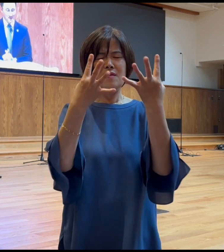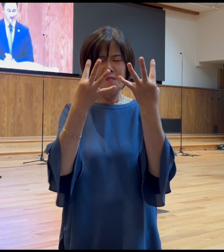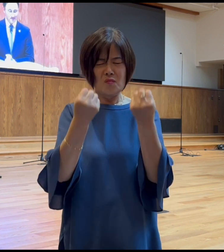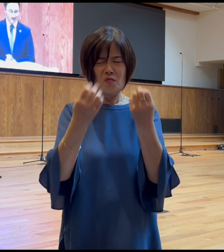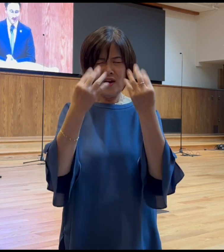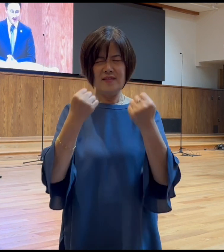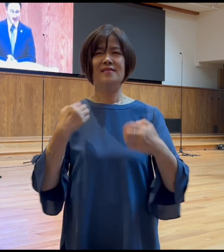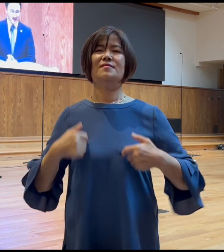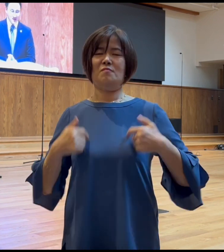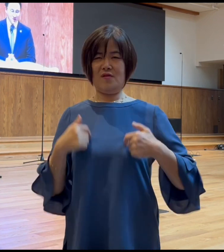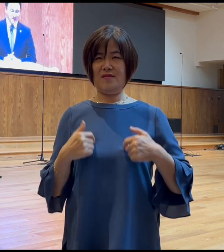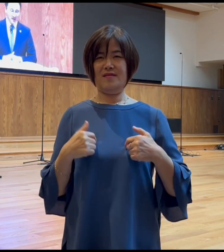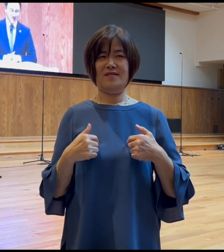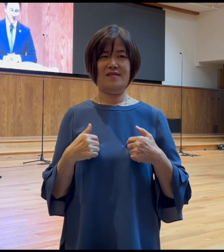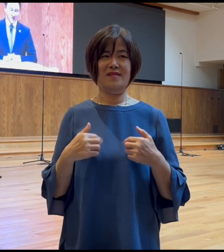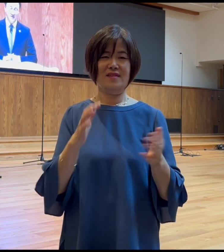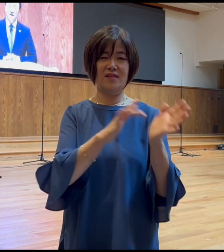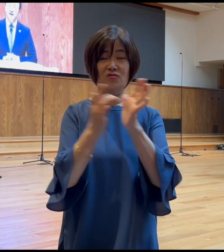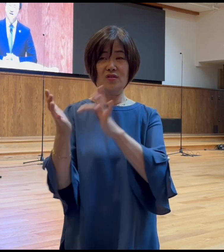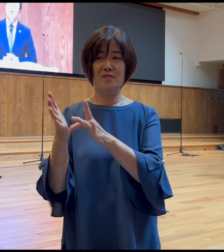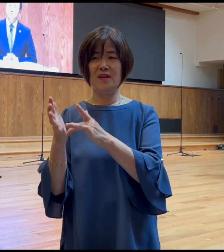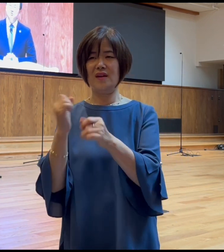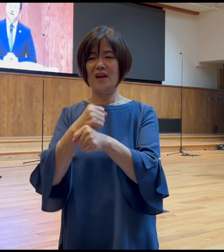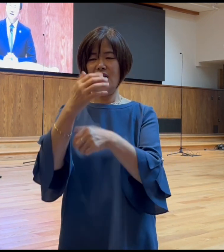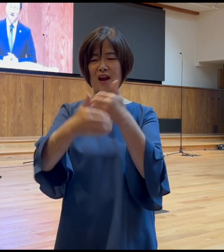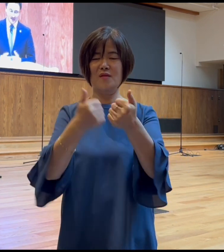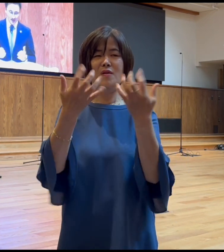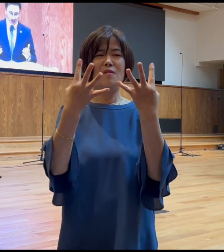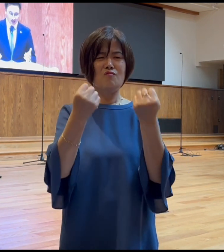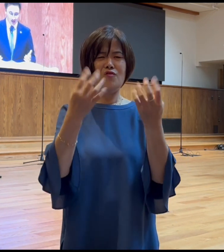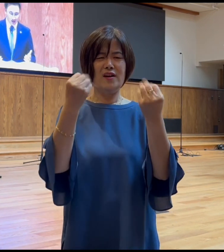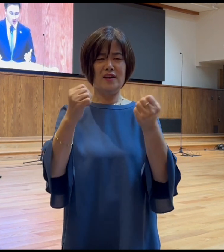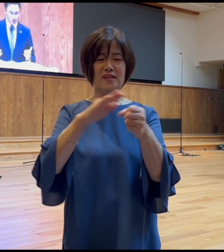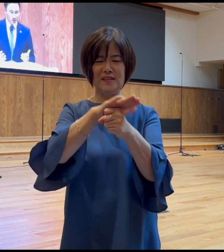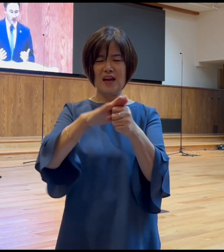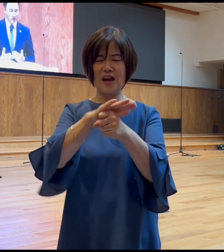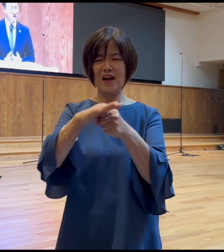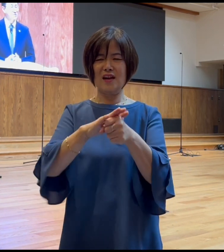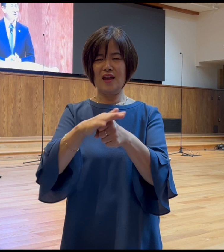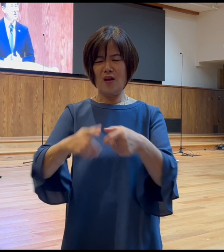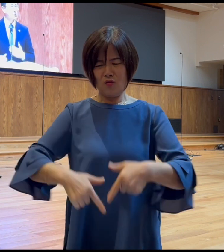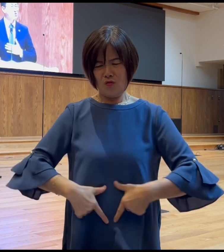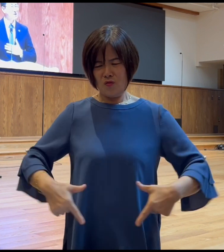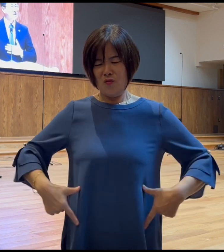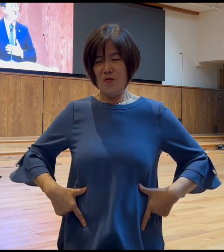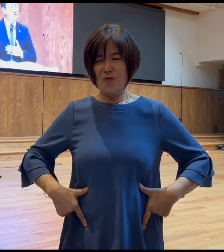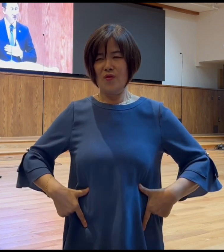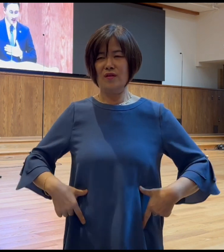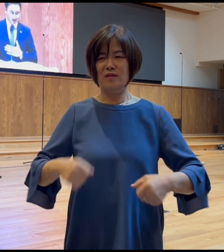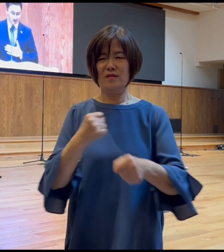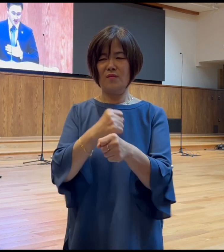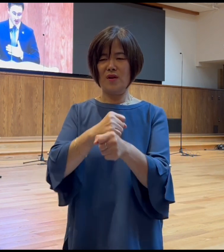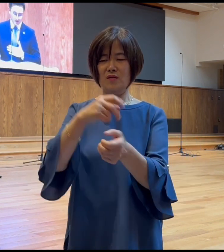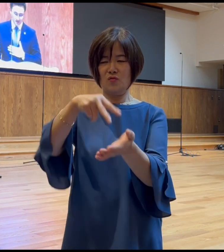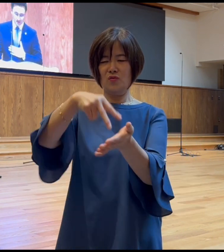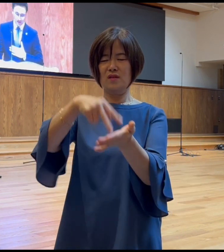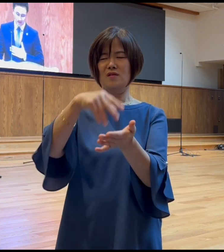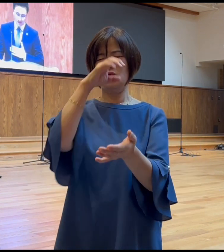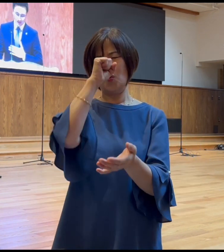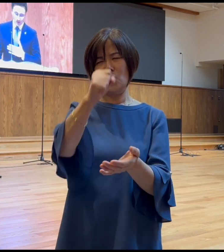기뻐하세요. 예수님에게 있어서 하나님의 무한한 그 사랑의 수용과 용납은 존재의 긍정이 되는